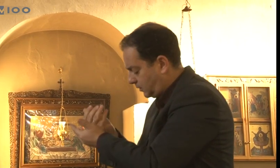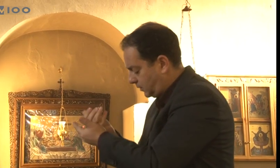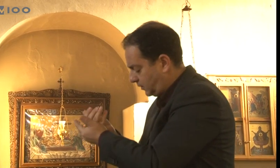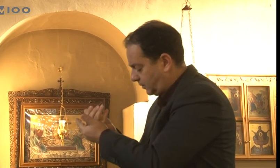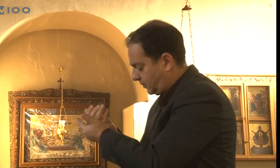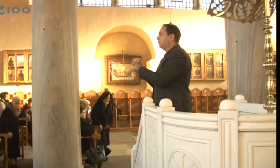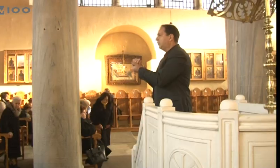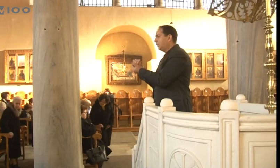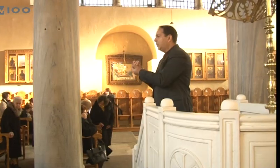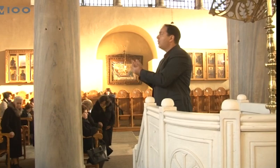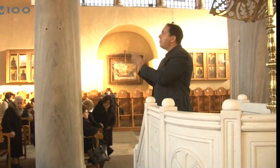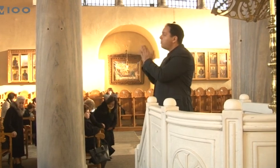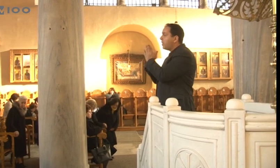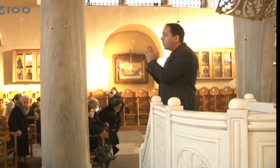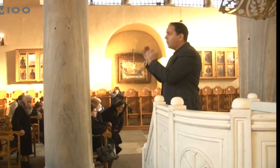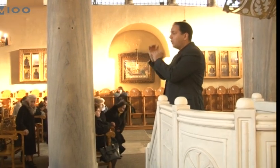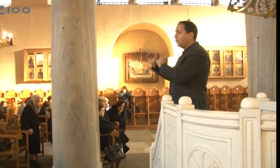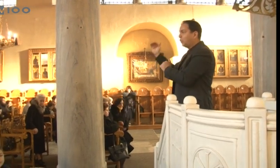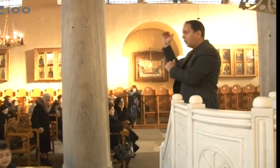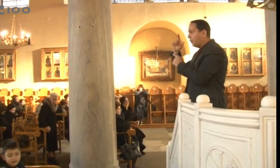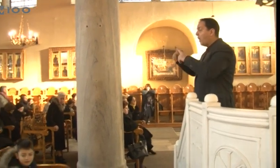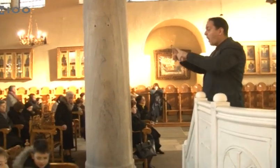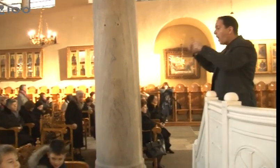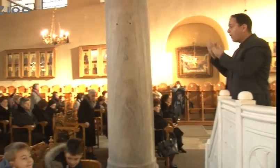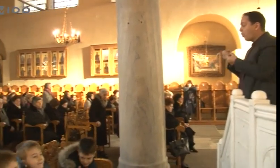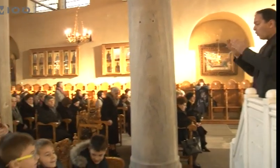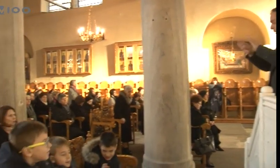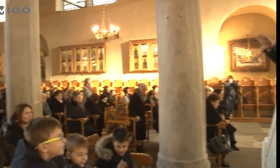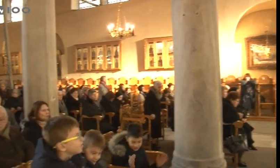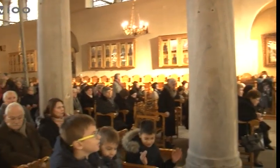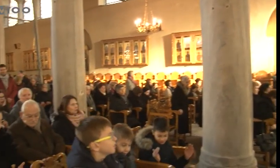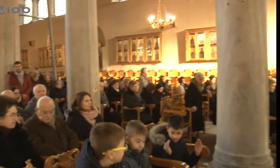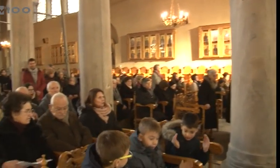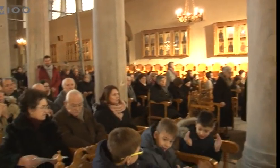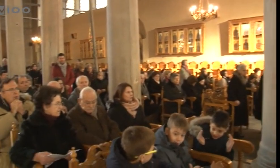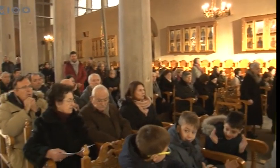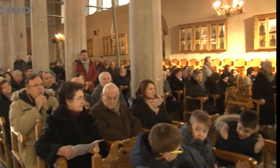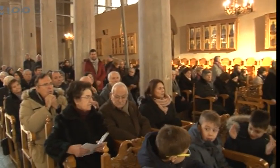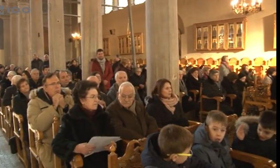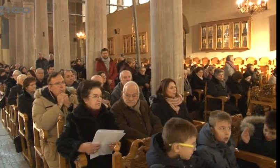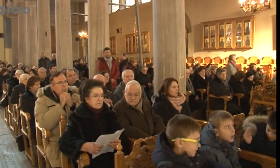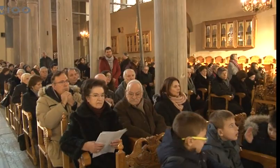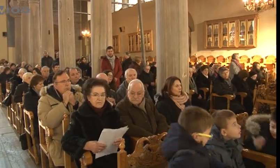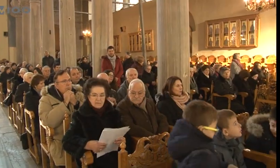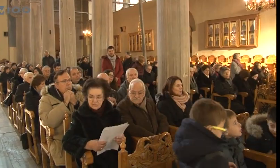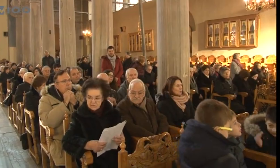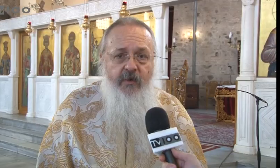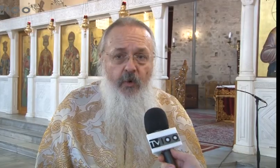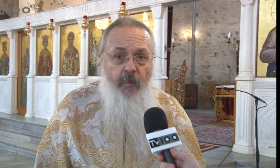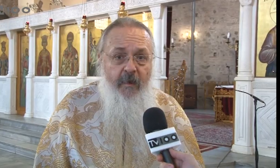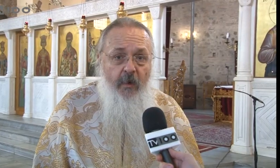οι οποίοι, όπως επισήμανε και ο εφημέριος του Ιερού Ναού πριν 20 χρόνια, δεν μπορούσαν να έρθουν σε επαφή με τον Λόγο του Ιερού